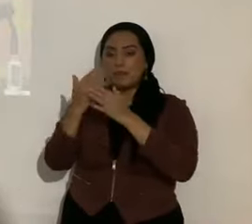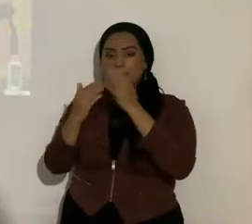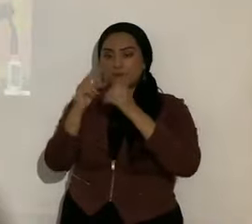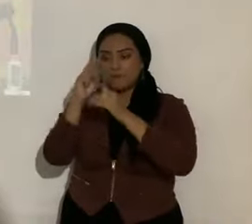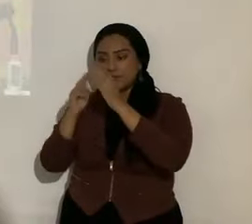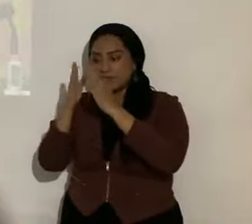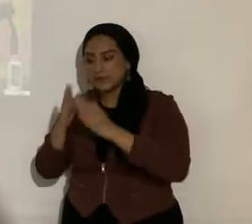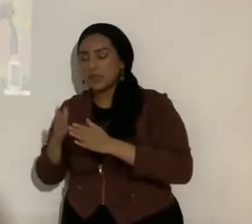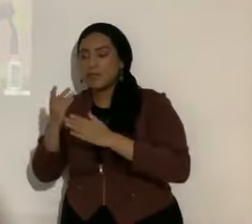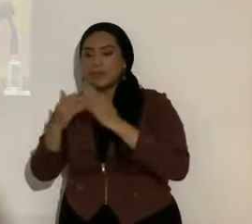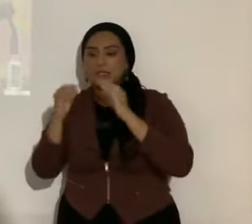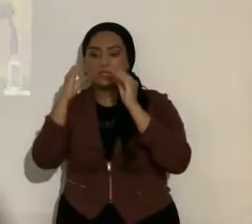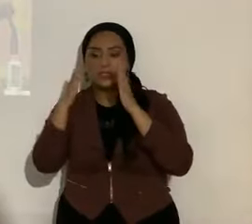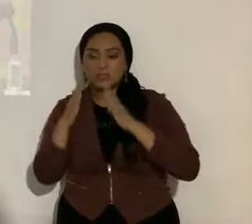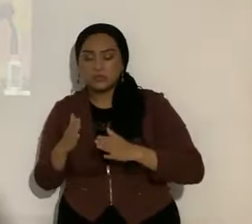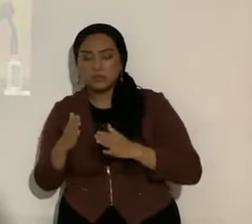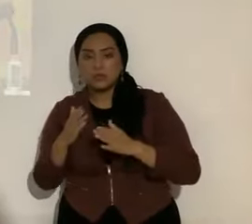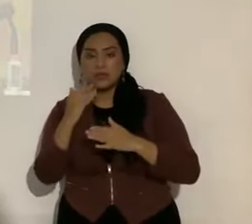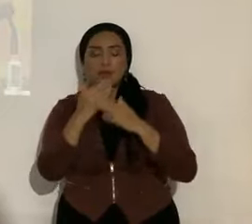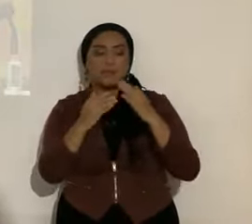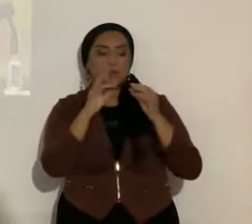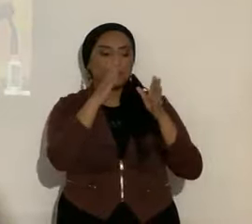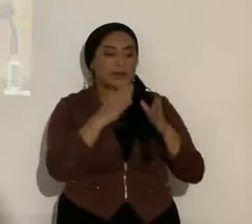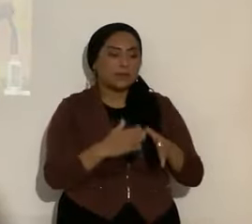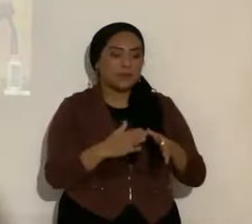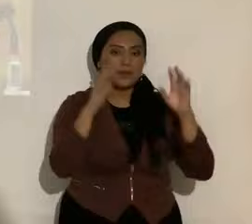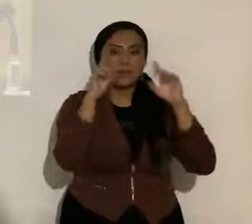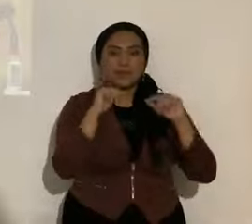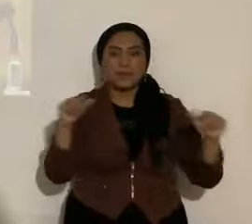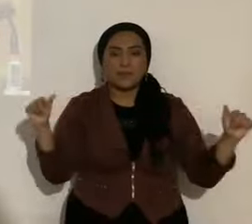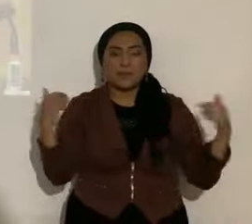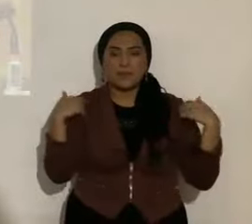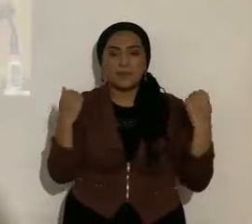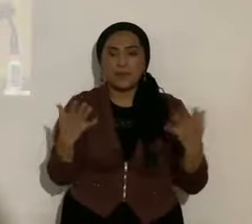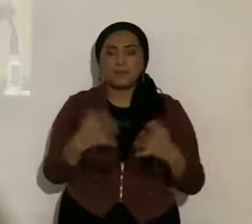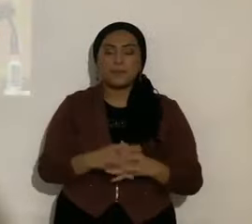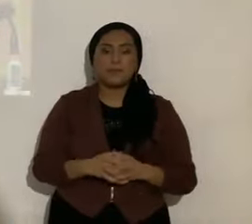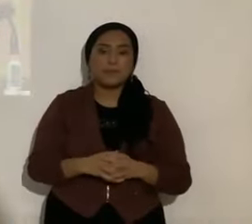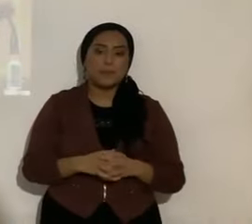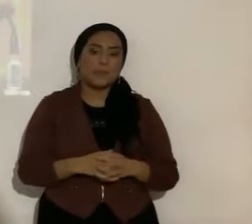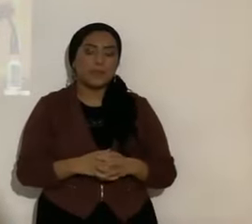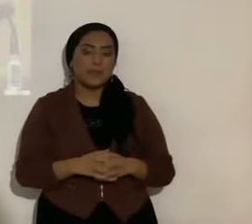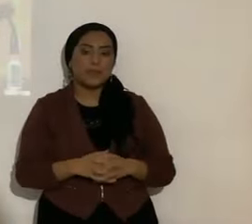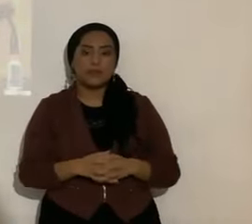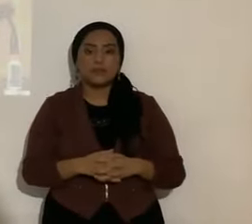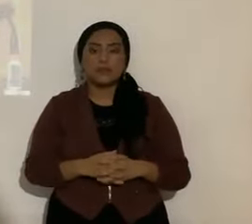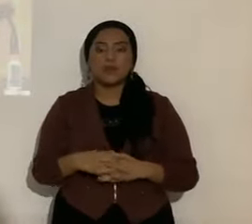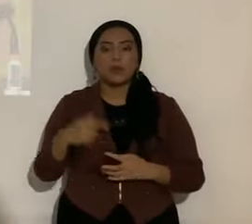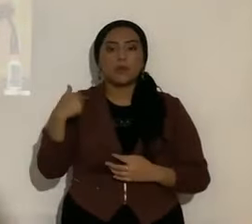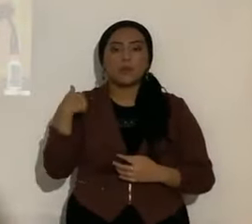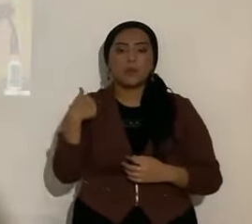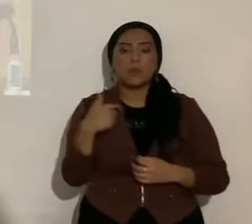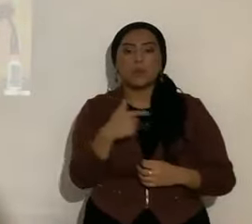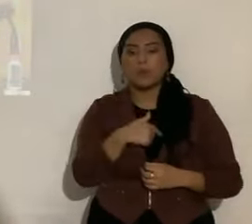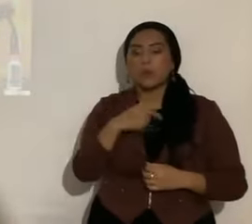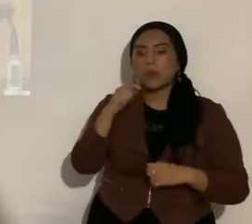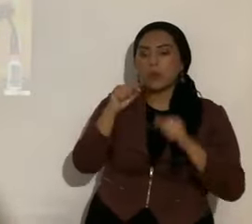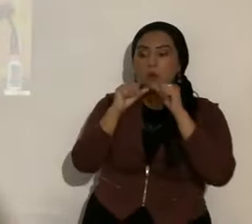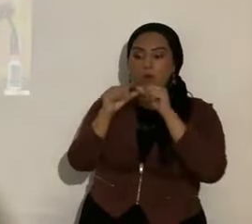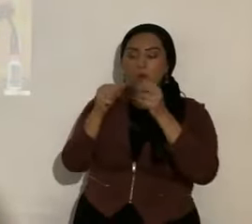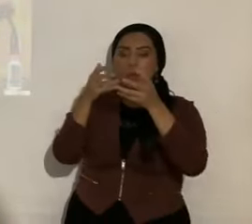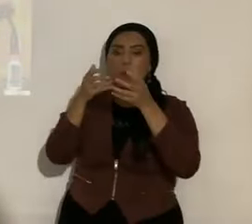profetas, maestros y pastores. Entonces, a ver, debe de ser que nosotros siempre